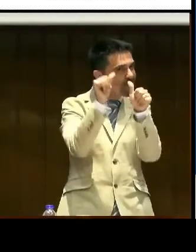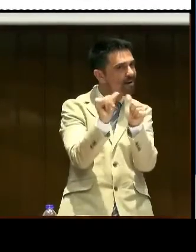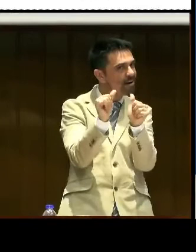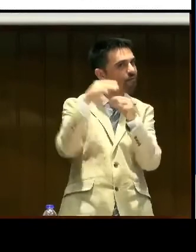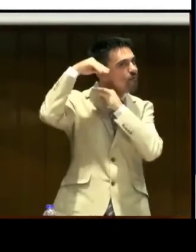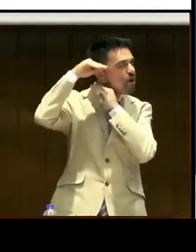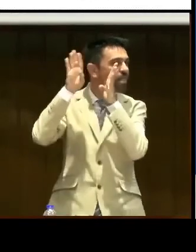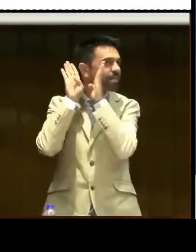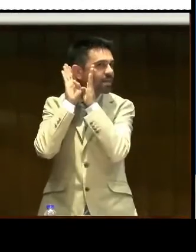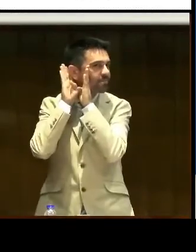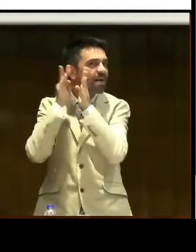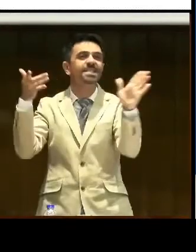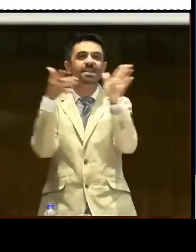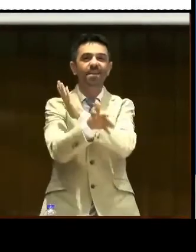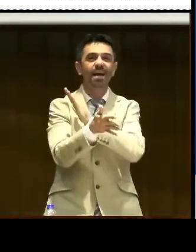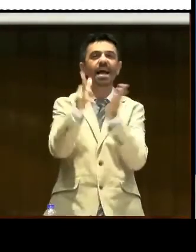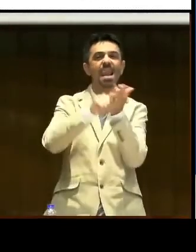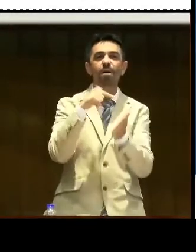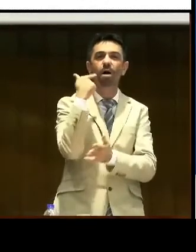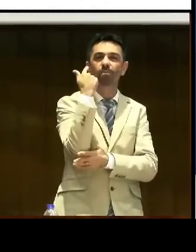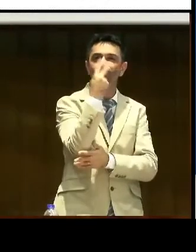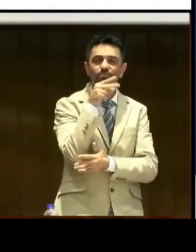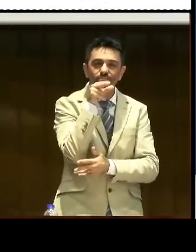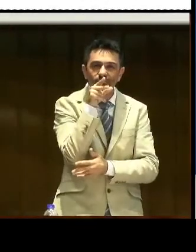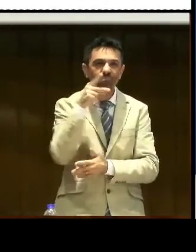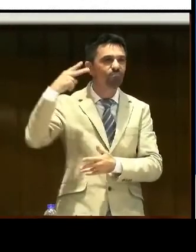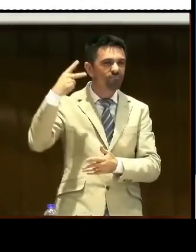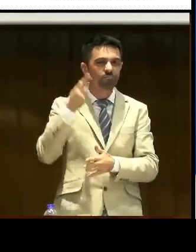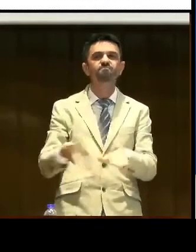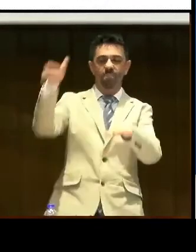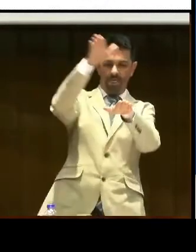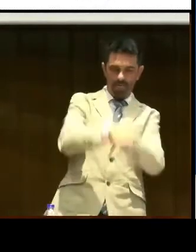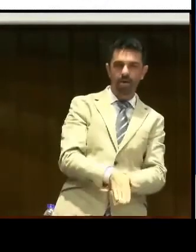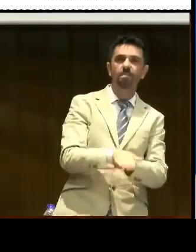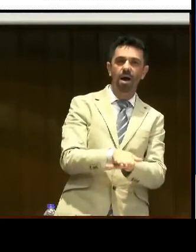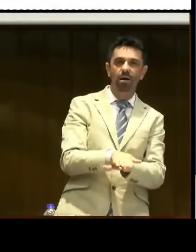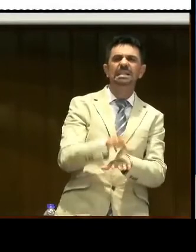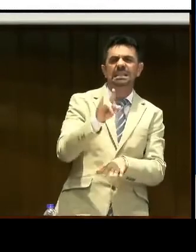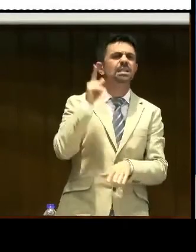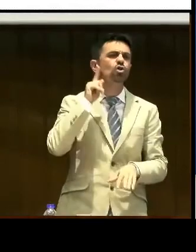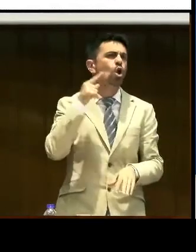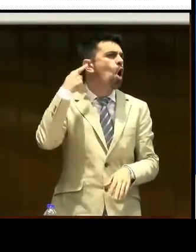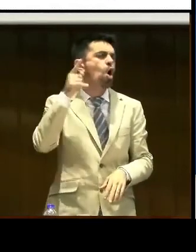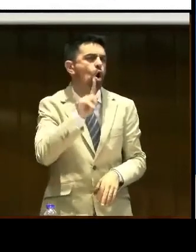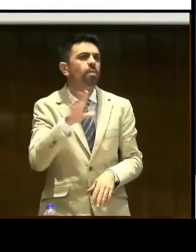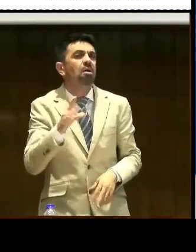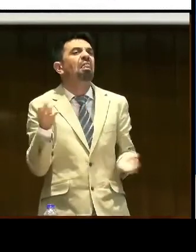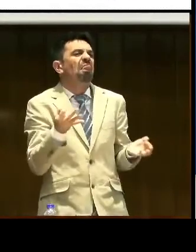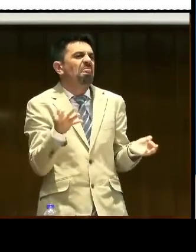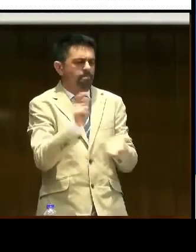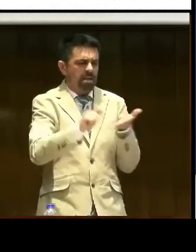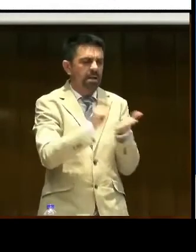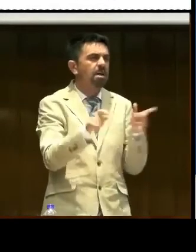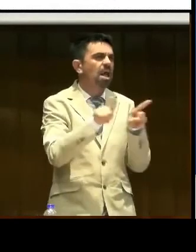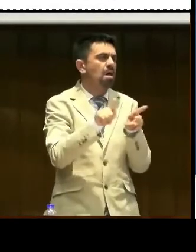cual las personas sordas se resisten a la fonía. No oyen, sí, pero pueden y por lo tanto